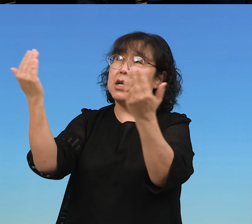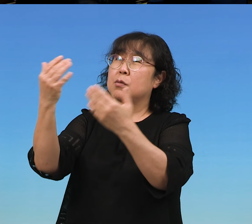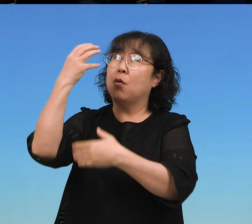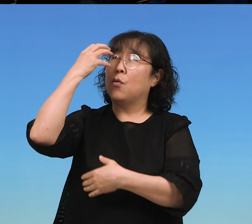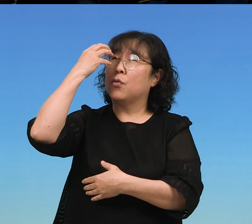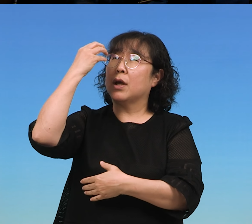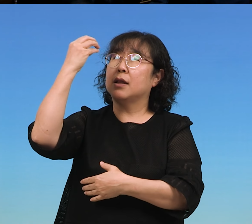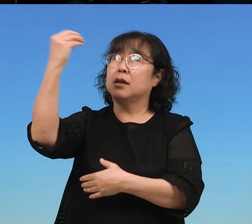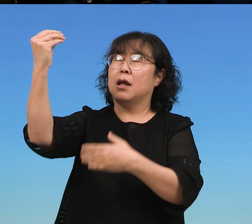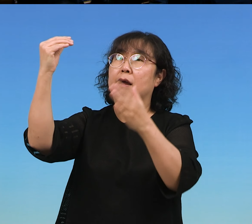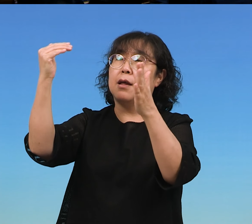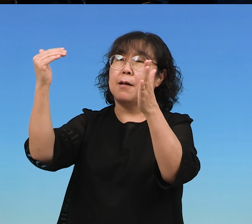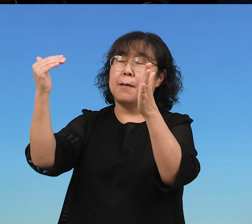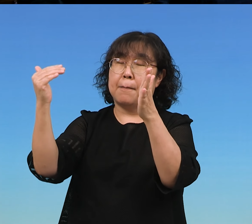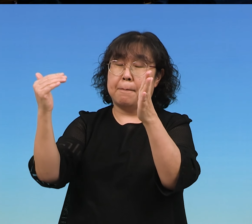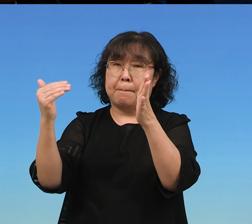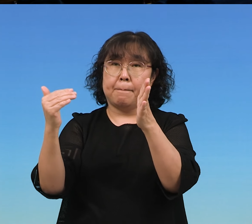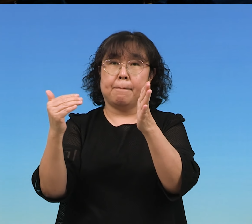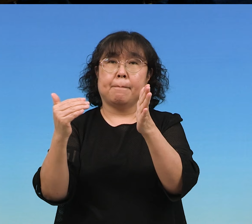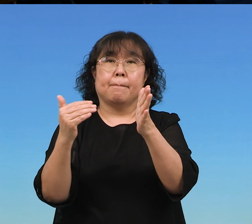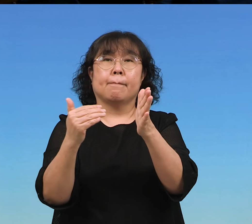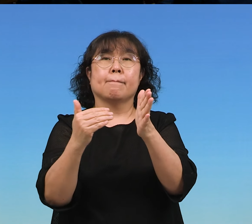주의 일을 보겠네.